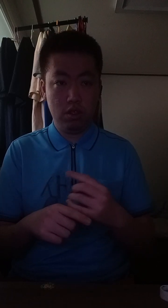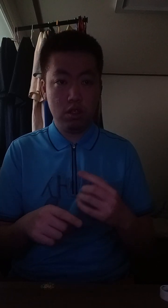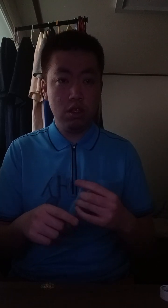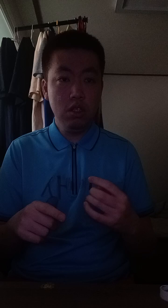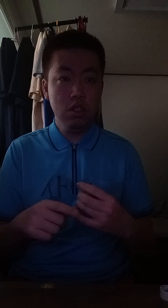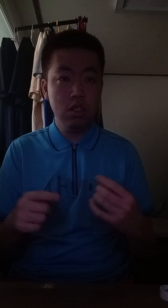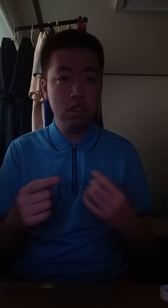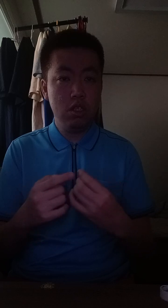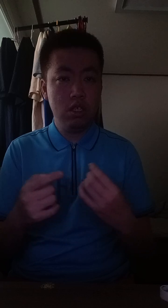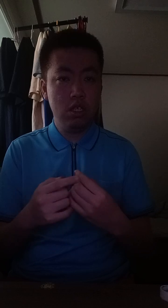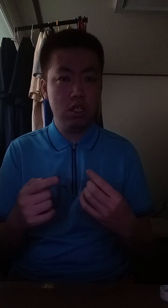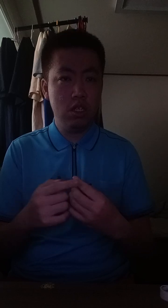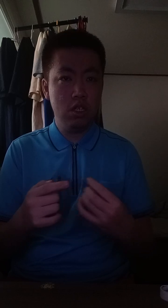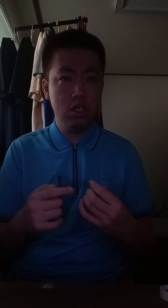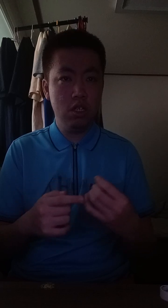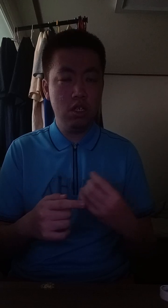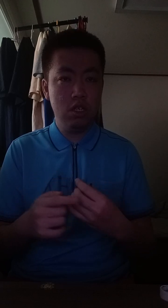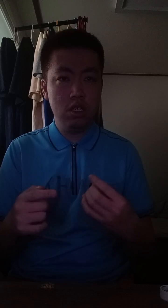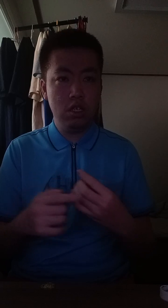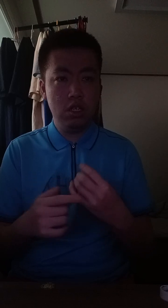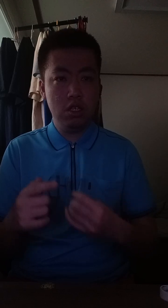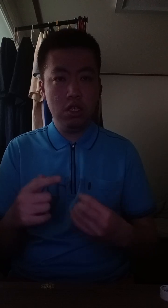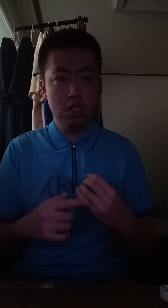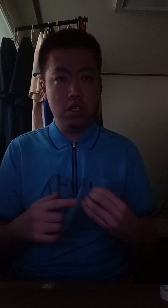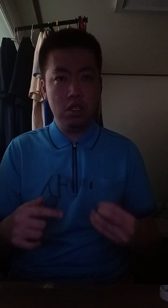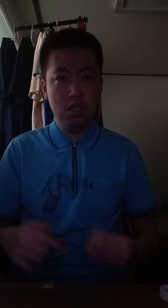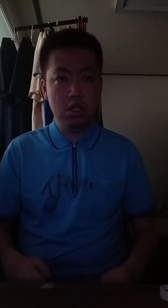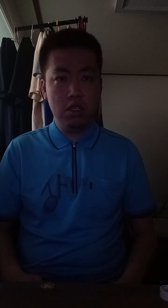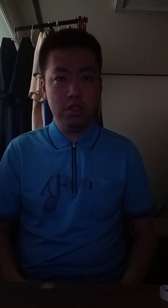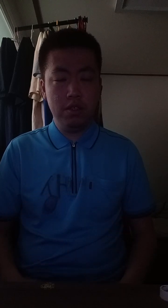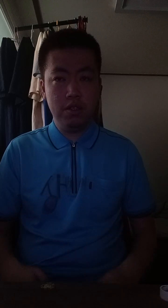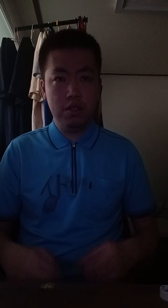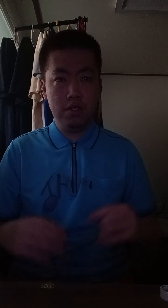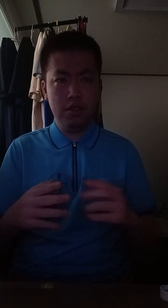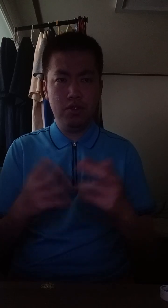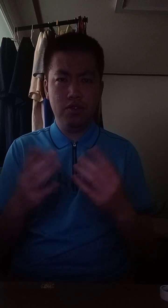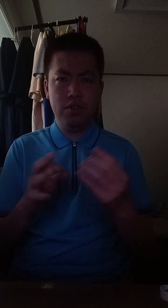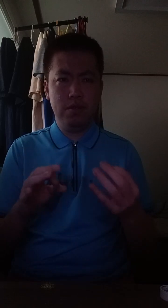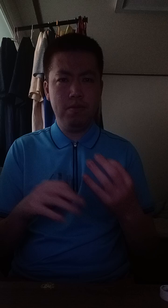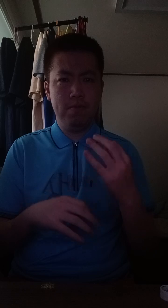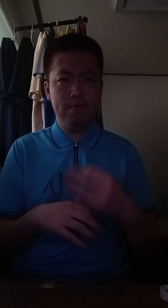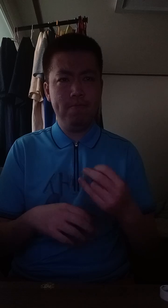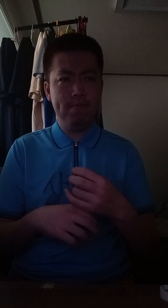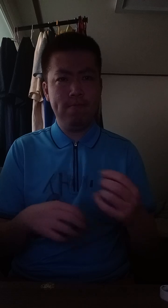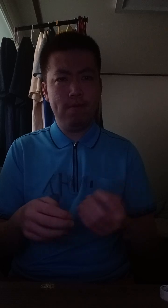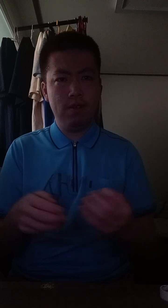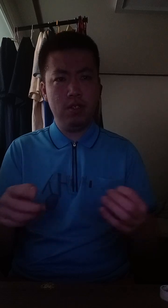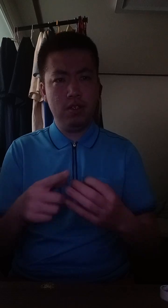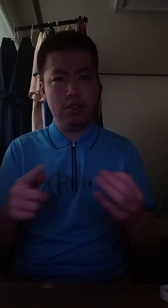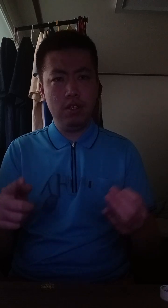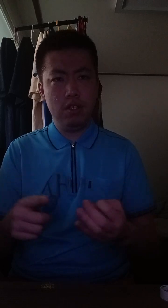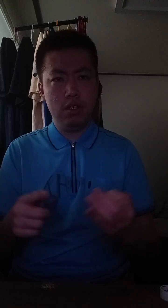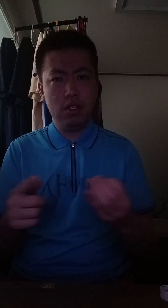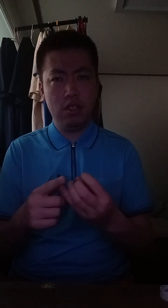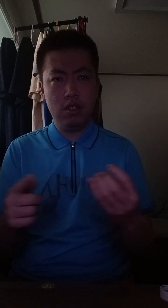못 자겠어서 잠시 쉬시고 왔습니다. 어젯밤 10시쯤 경기도 부천시 중동의